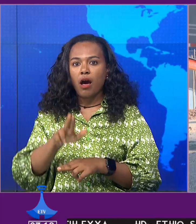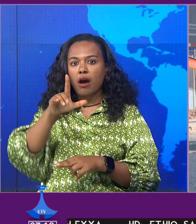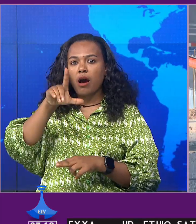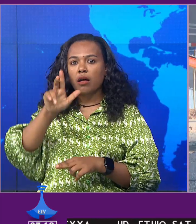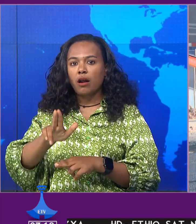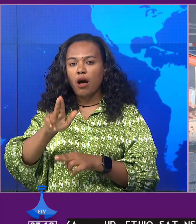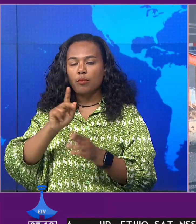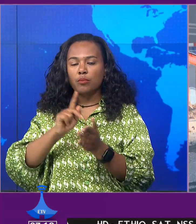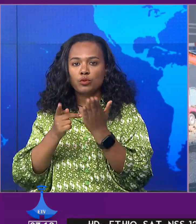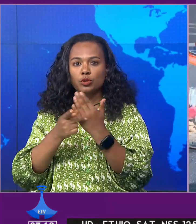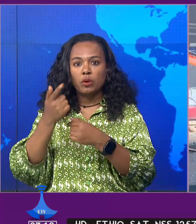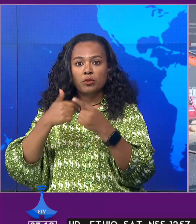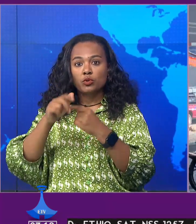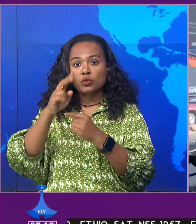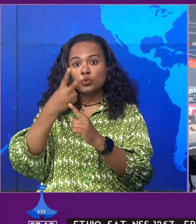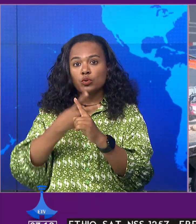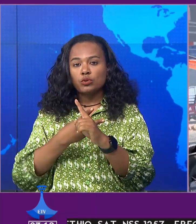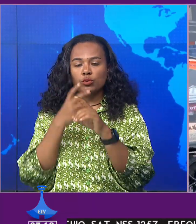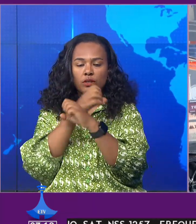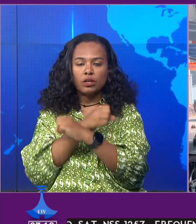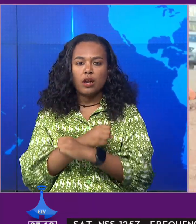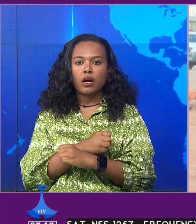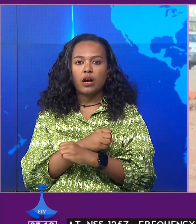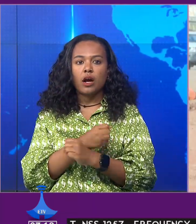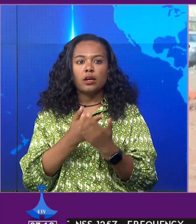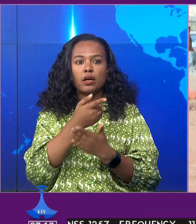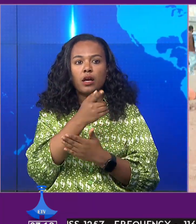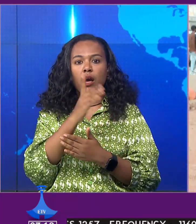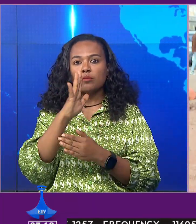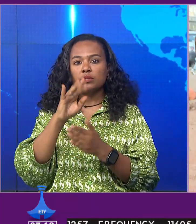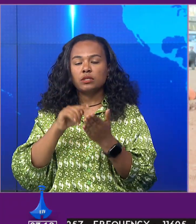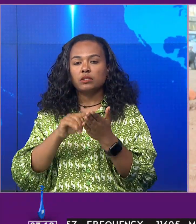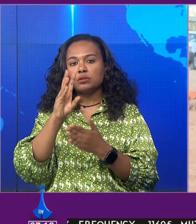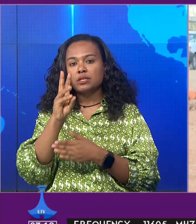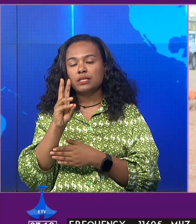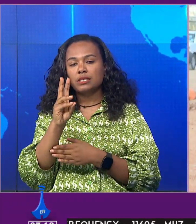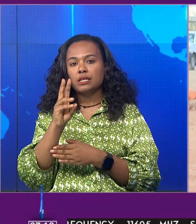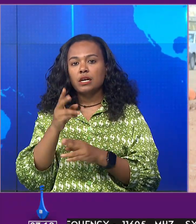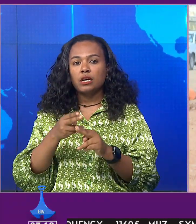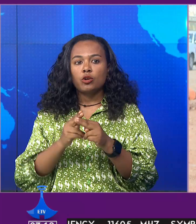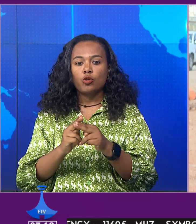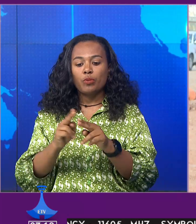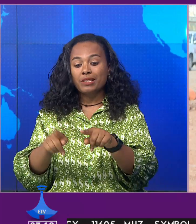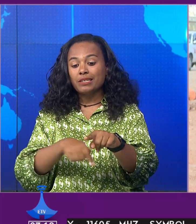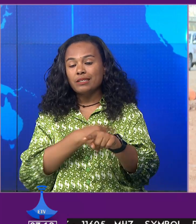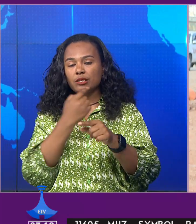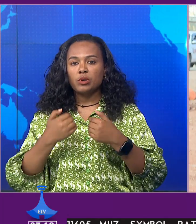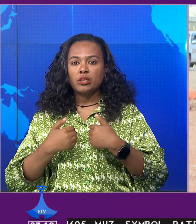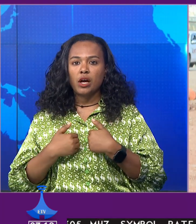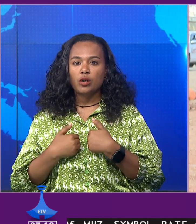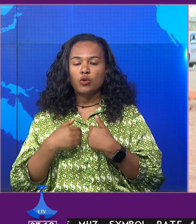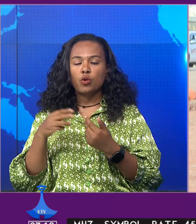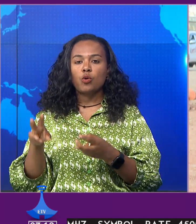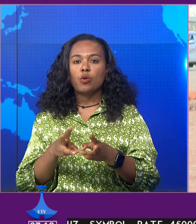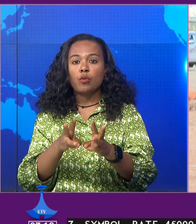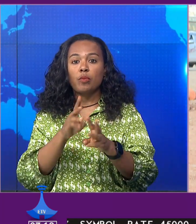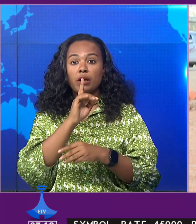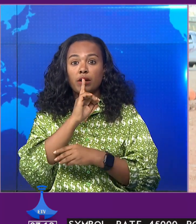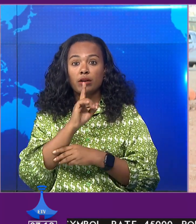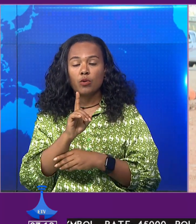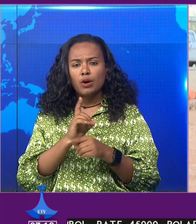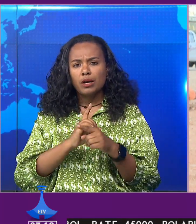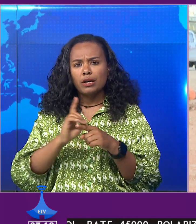ፕሮጀክትም በመጪዎቹ 2 ወራት ይጠናቀቃል። ይሄ 5.6 ኪሎ ሜትር ርዝመት ያለው መንገድ ነው።